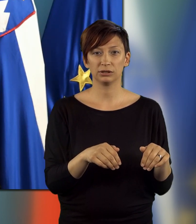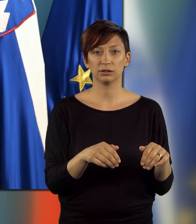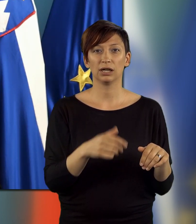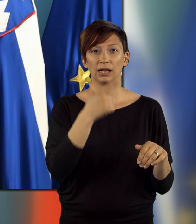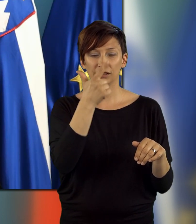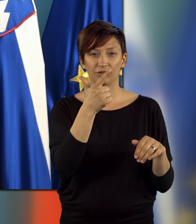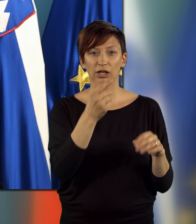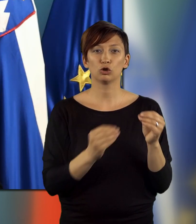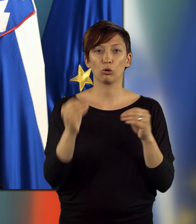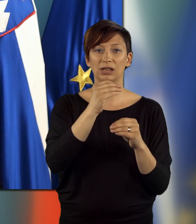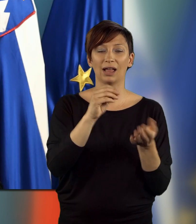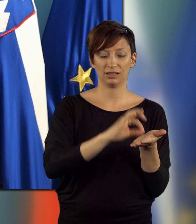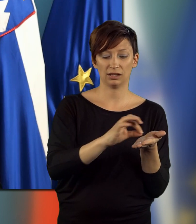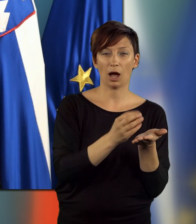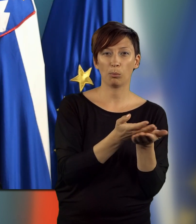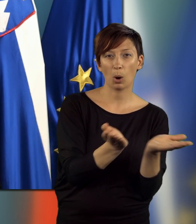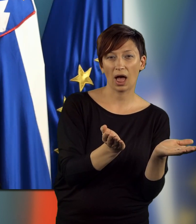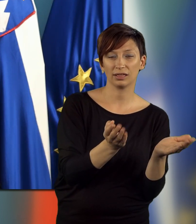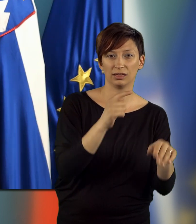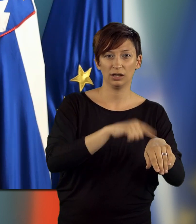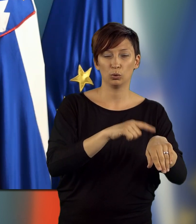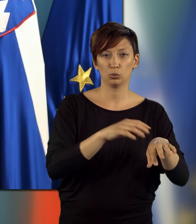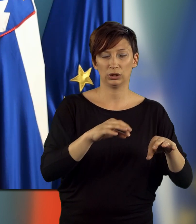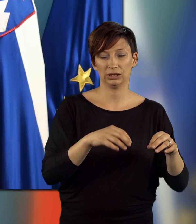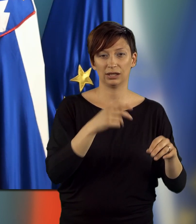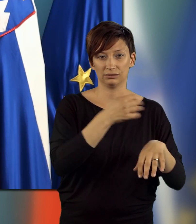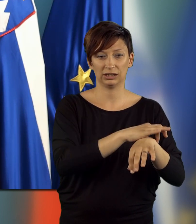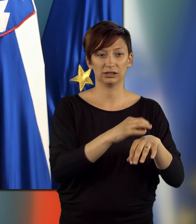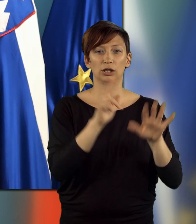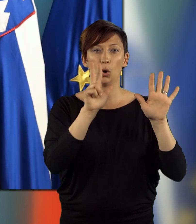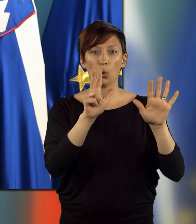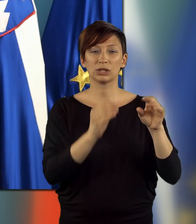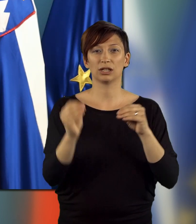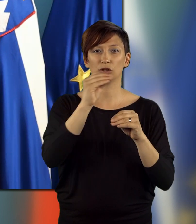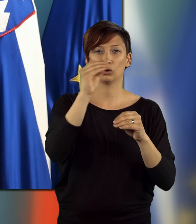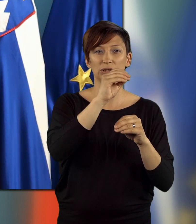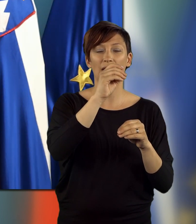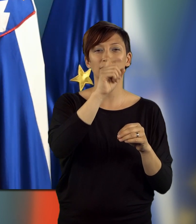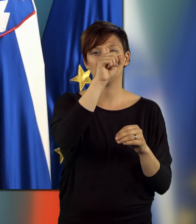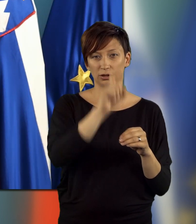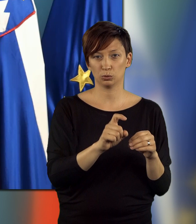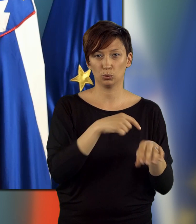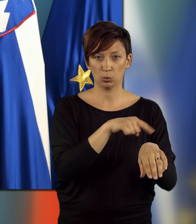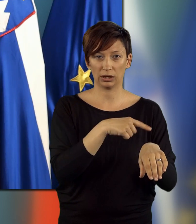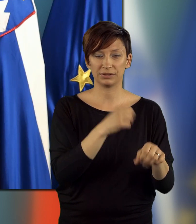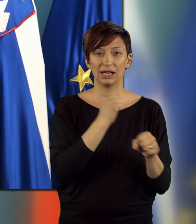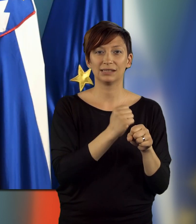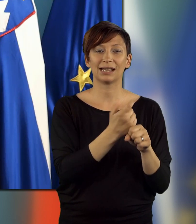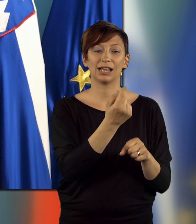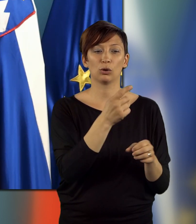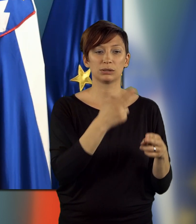2 dodatni ambulantni uri na teden. To se pravi 8 dodatnih ur na mesec za delo